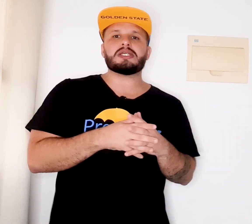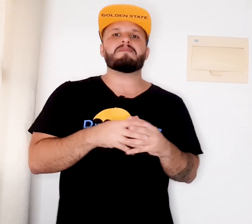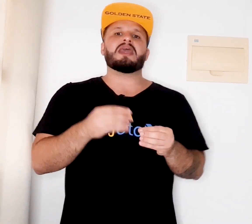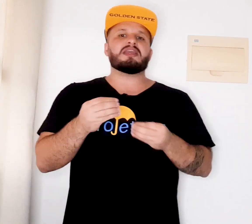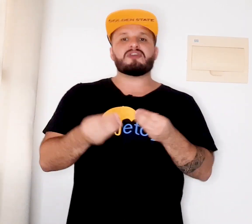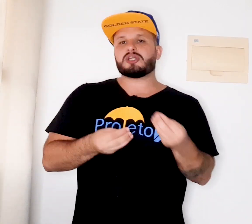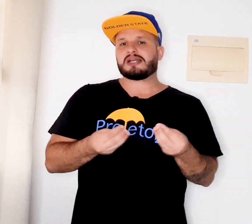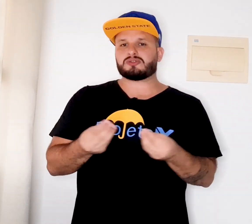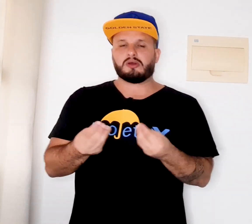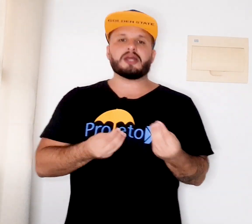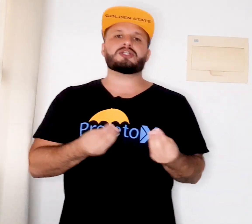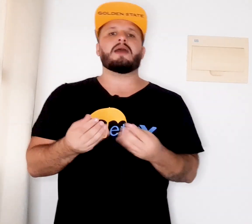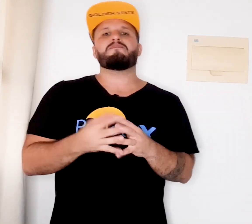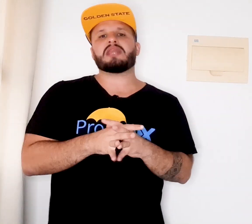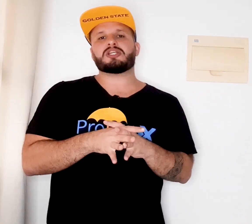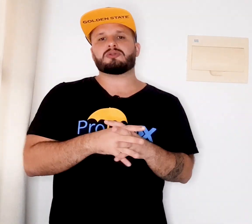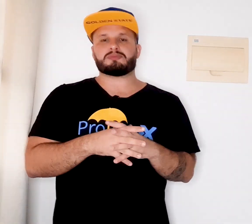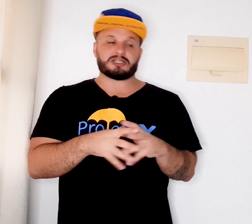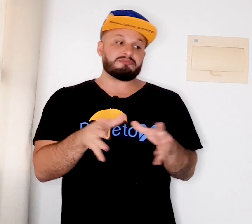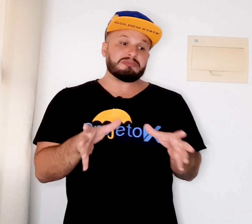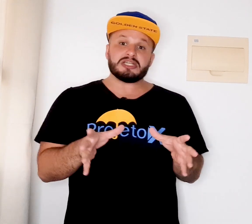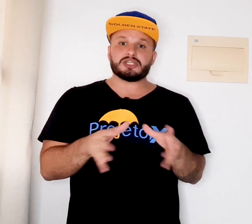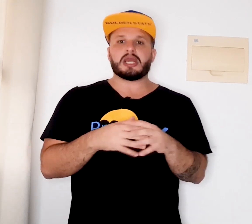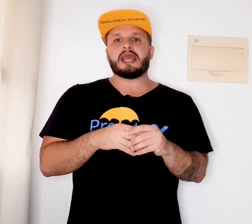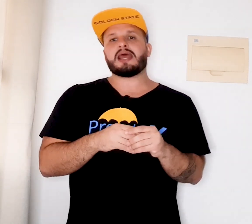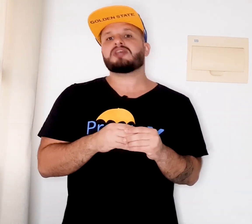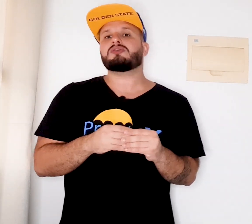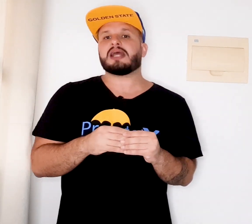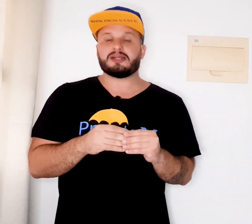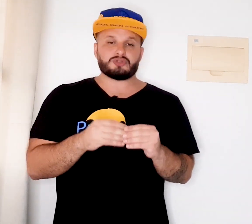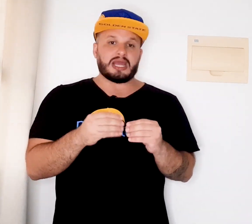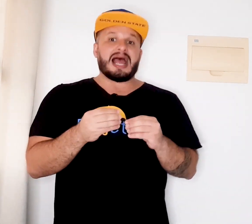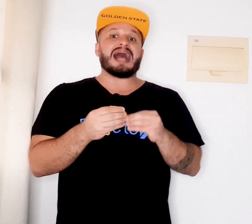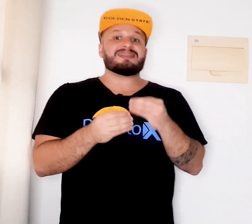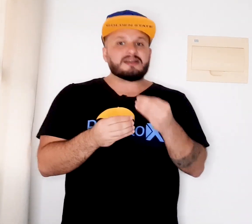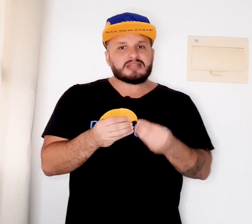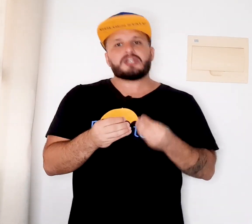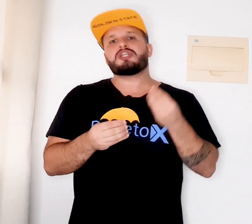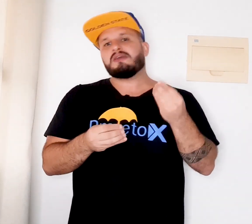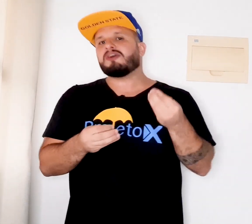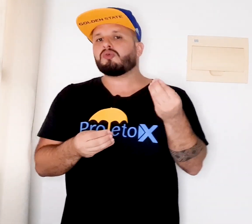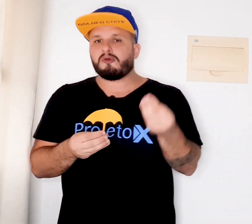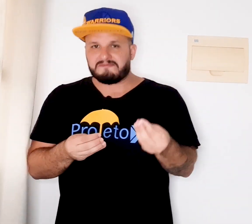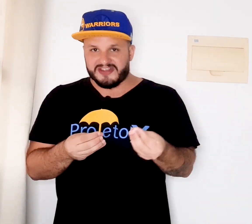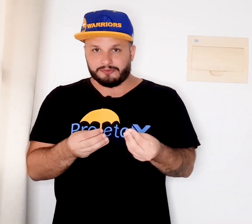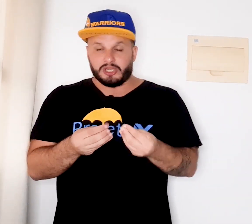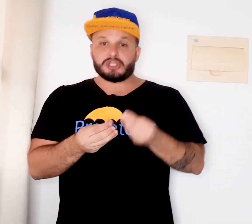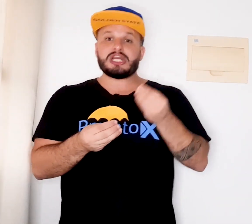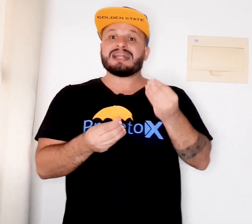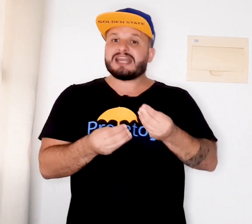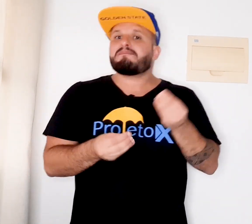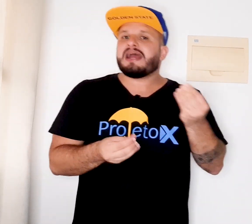surgir investigações nas mídias relacionadas à tentativa do governo de